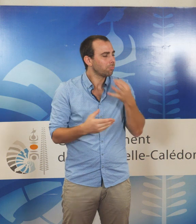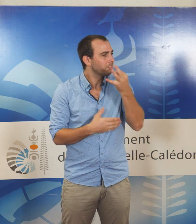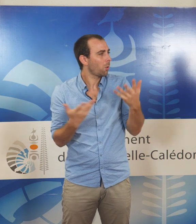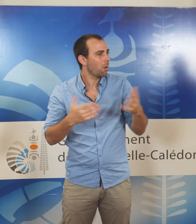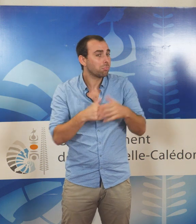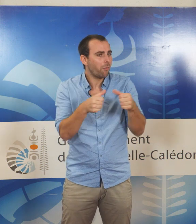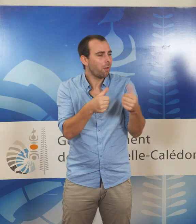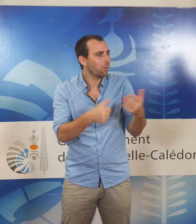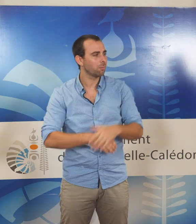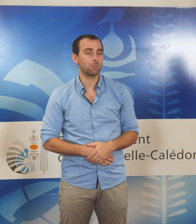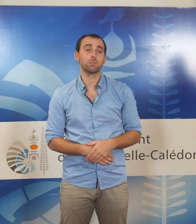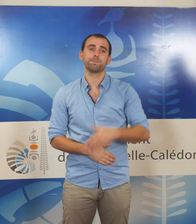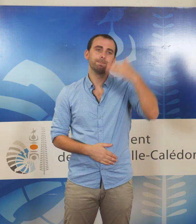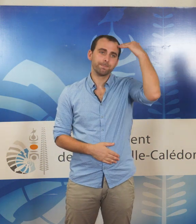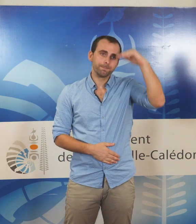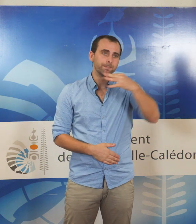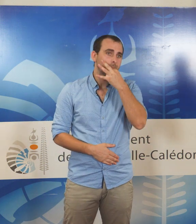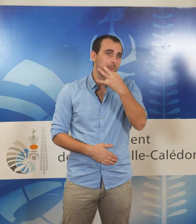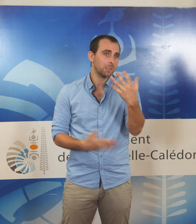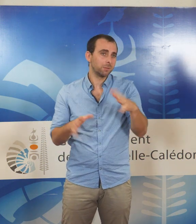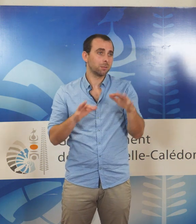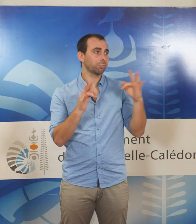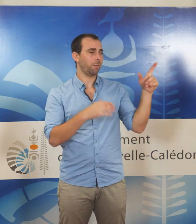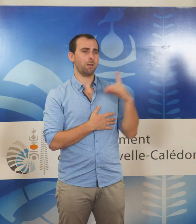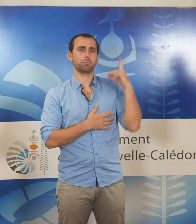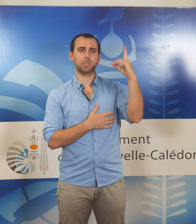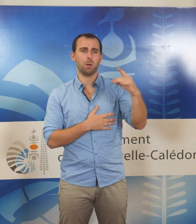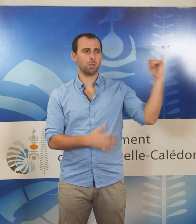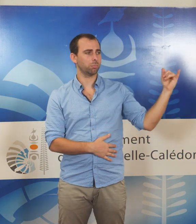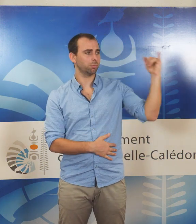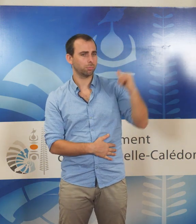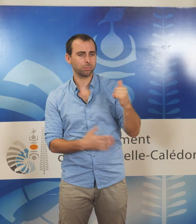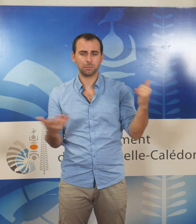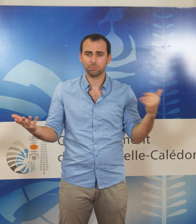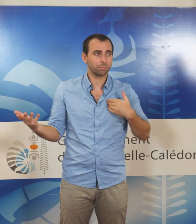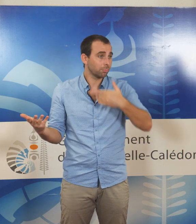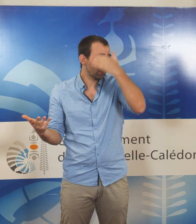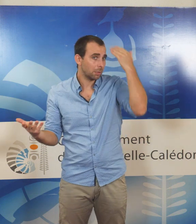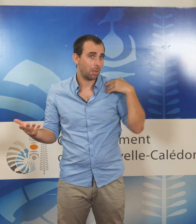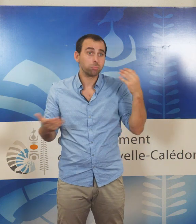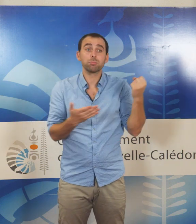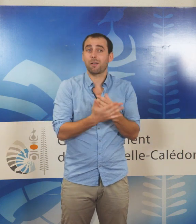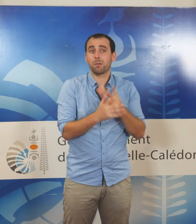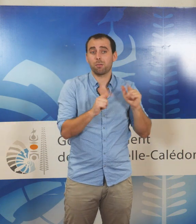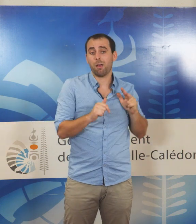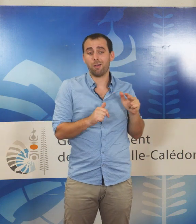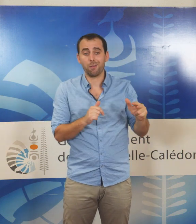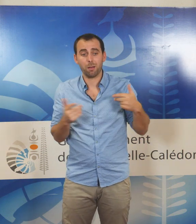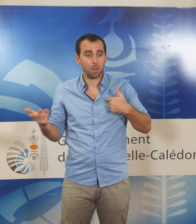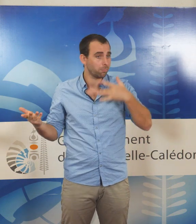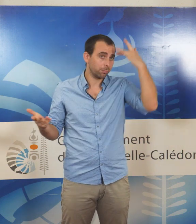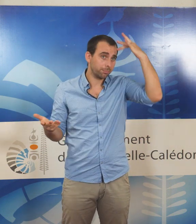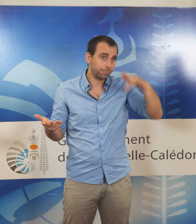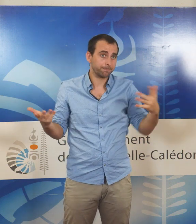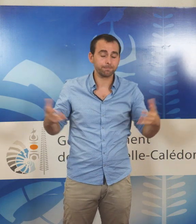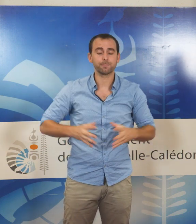je vous l'ai dit tout à l'heure, sur la question de ce vol, je n'ai pas connaissance qu'il y a un vol dimanche. Si c'est une information qu'il y a, je m'y inconnue.